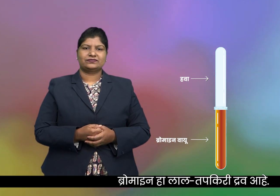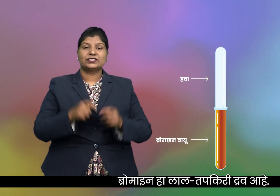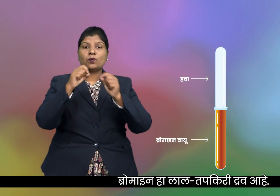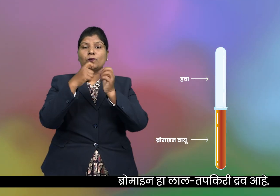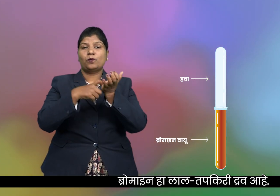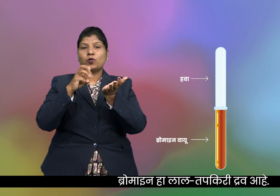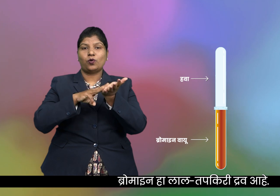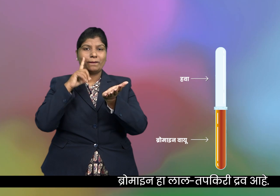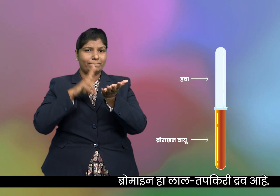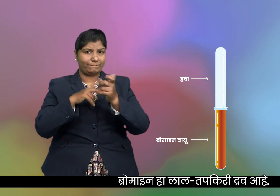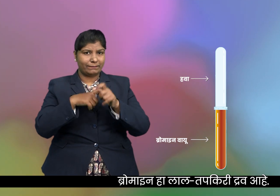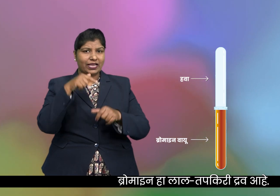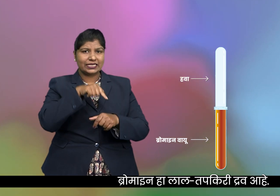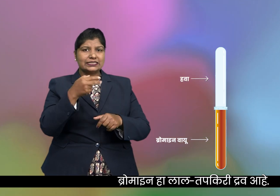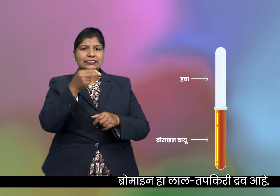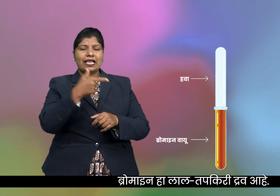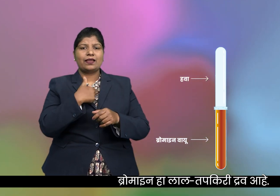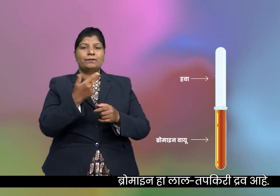ब्रोमाइन हा लाल तपकिरी द्रव आहे.